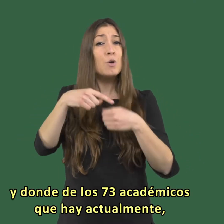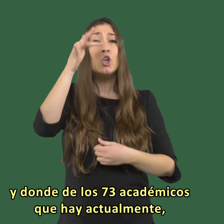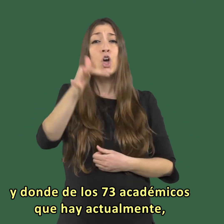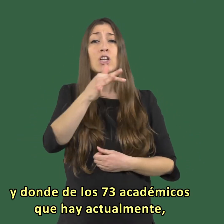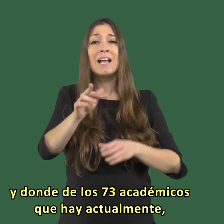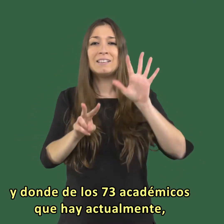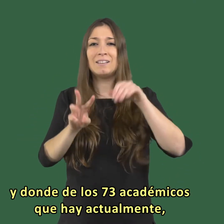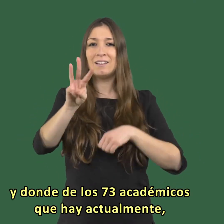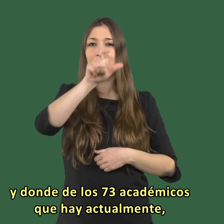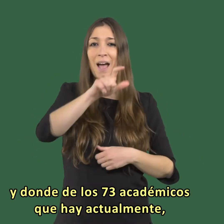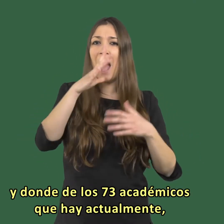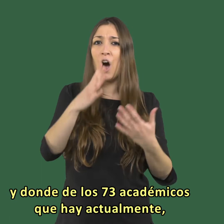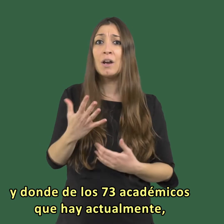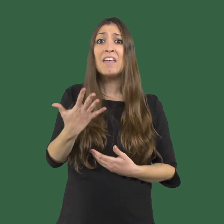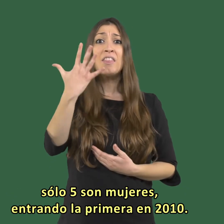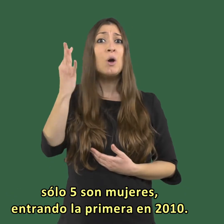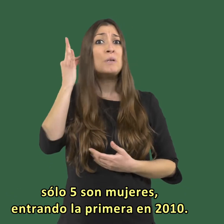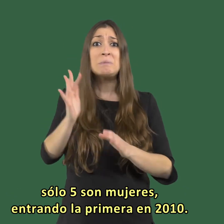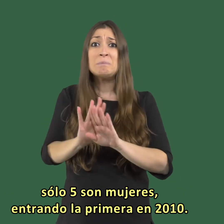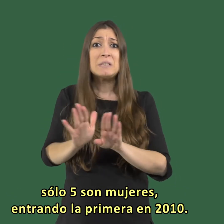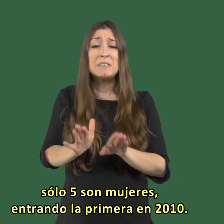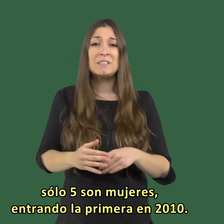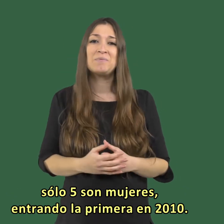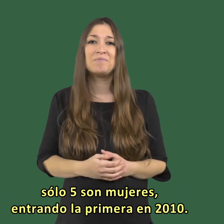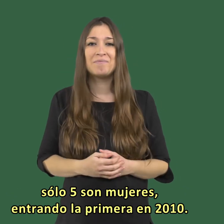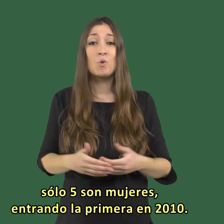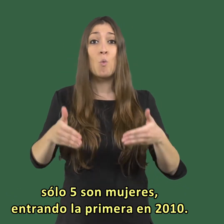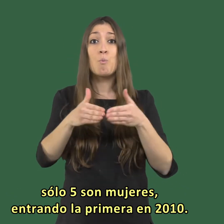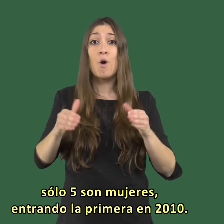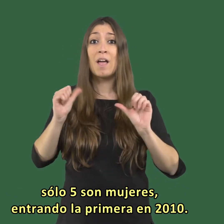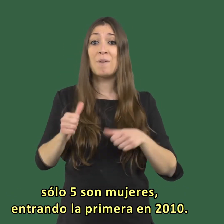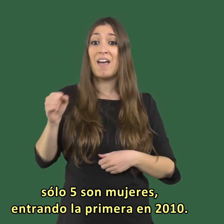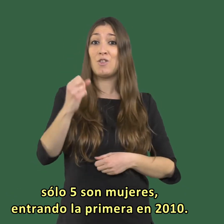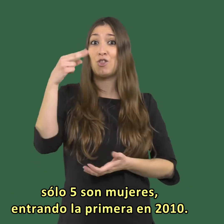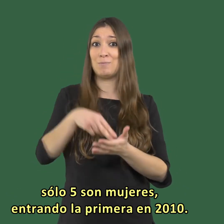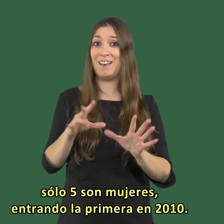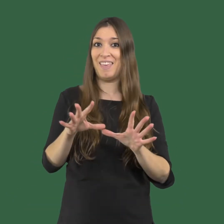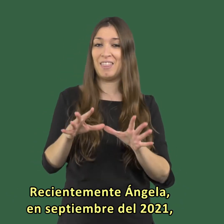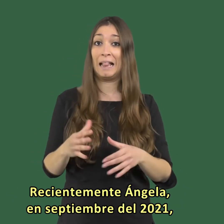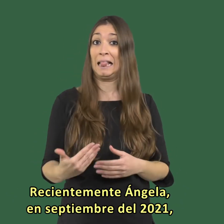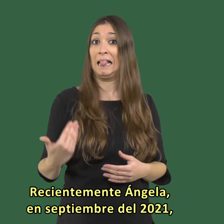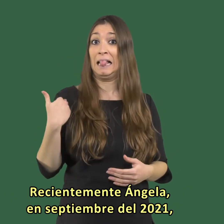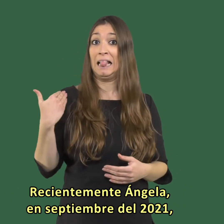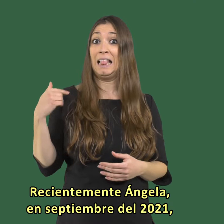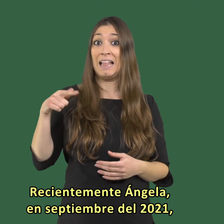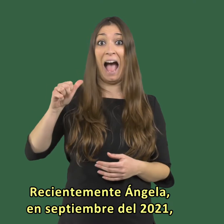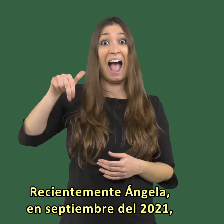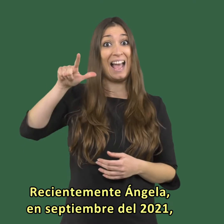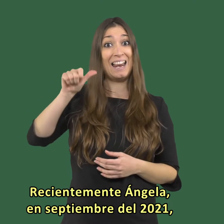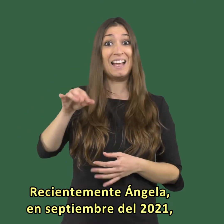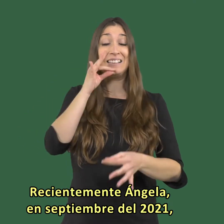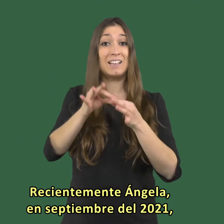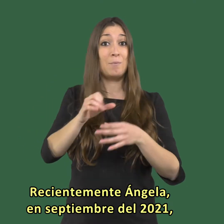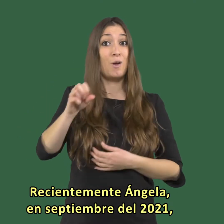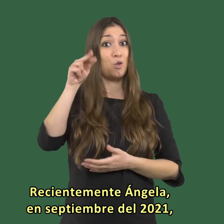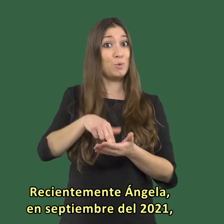de los 73 académicos que hay actualmente, solo 5 son mujeres, entrando la primera en 2010. Y recientemente, Ángela,